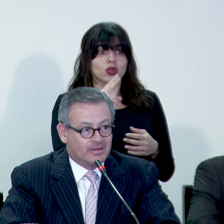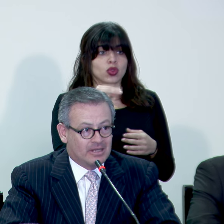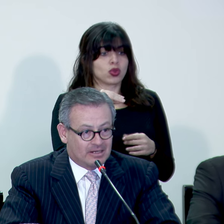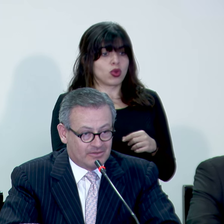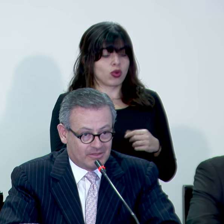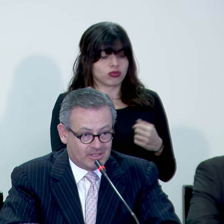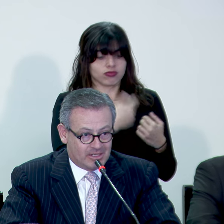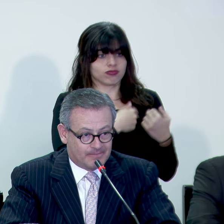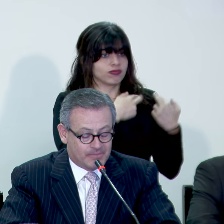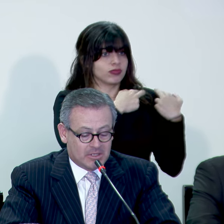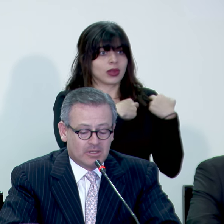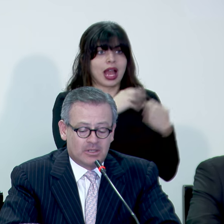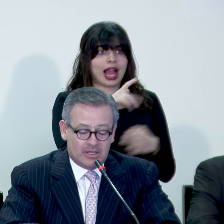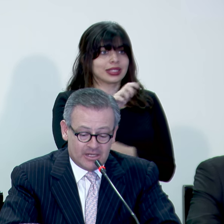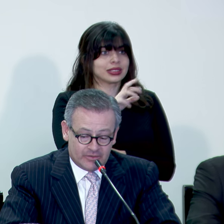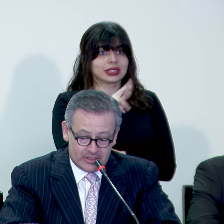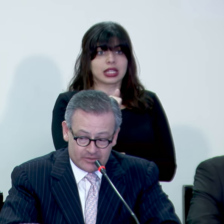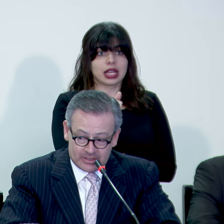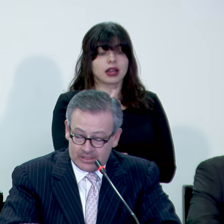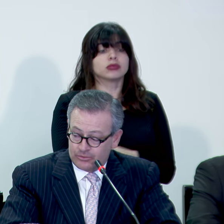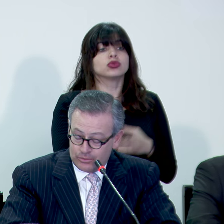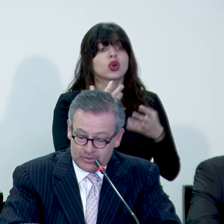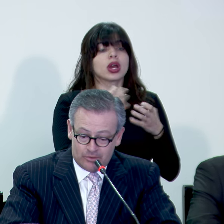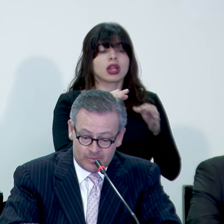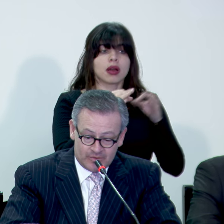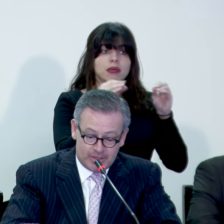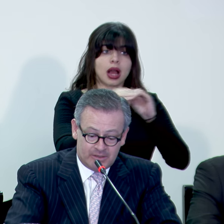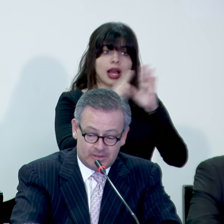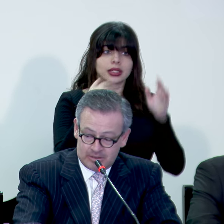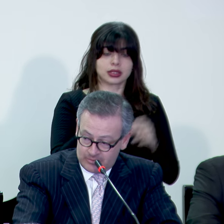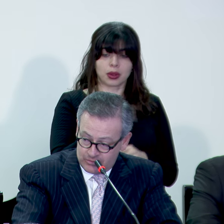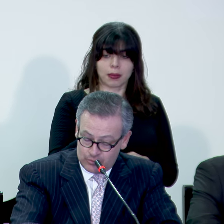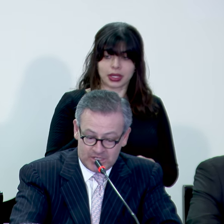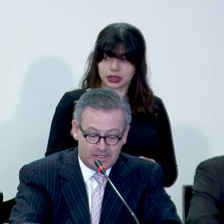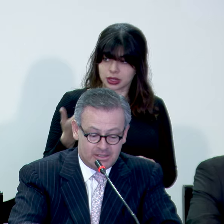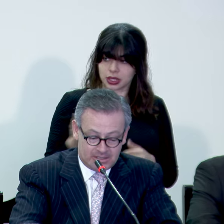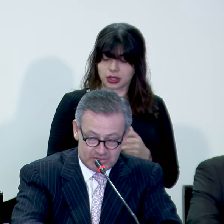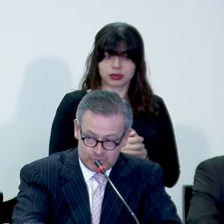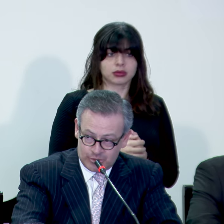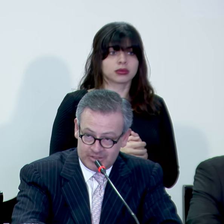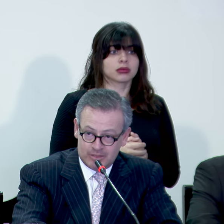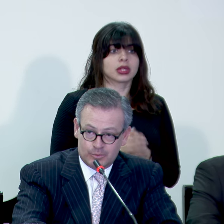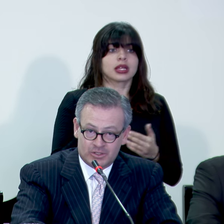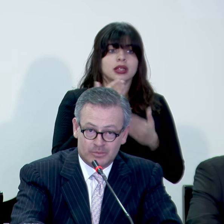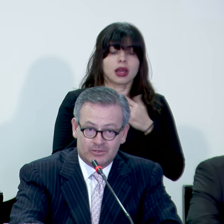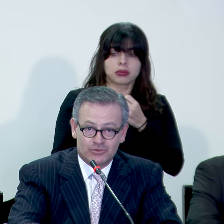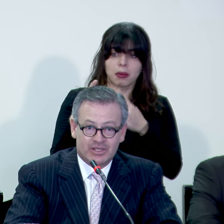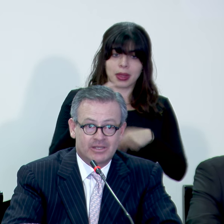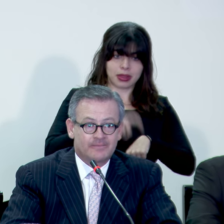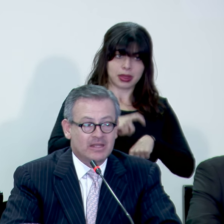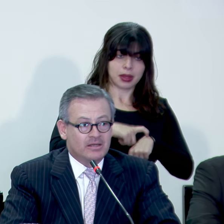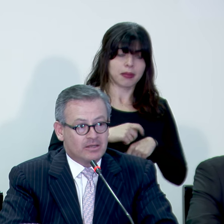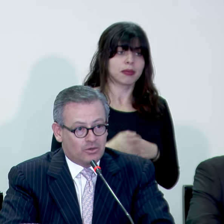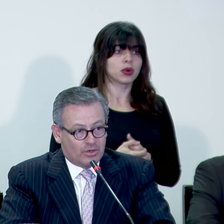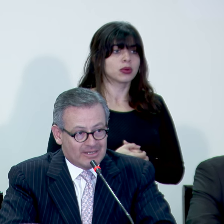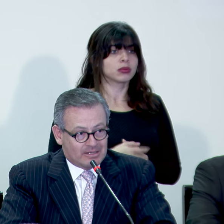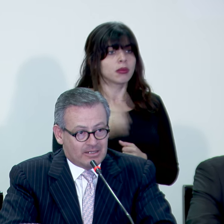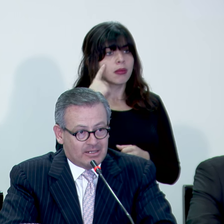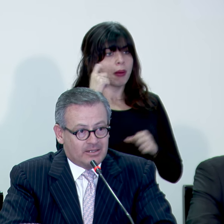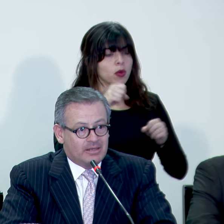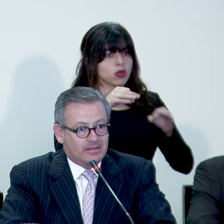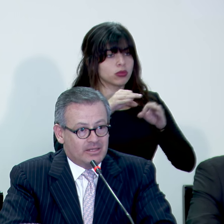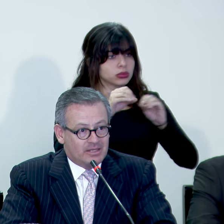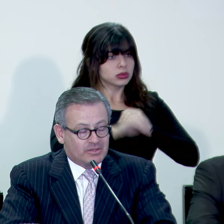competencia de la Cancillería. Quería hacer esa aclaración, señor presidente, con su venia, gracias por el tiempo que me concede, con